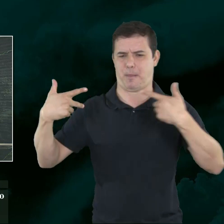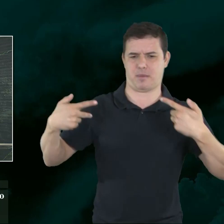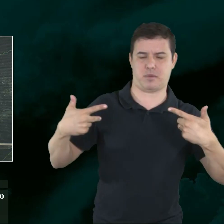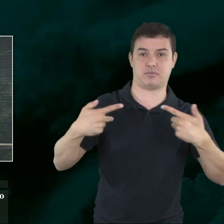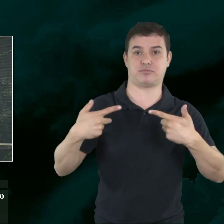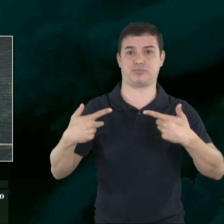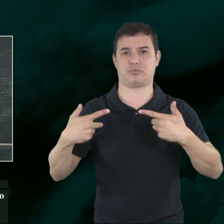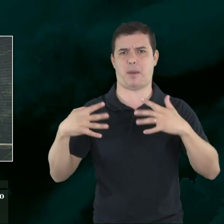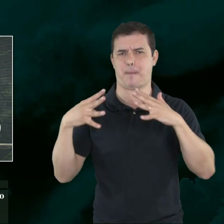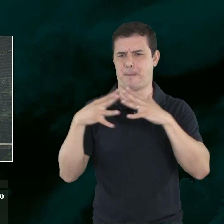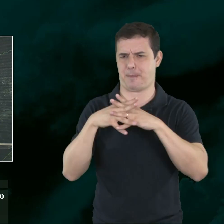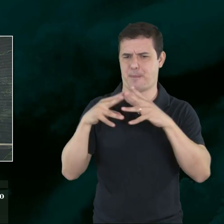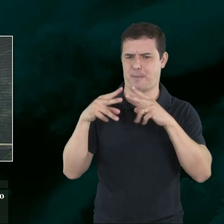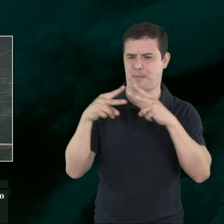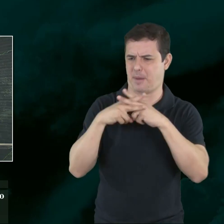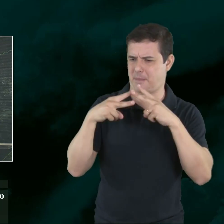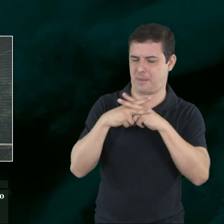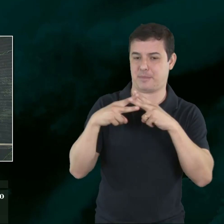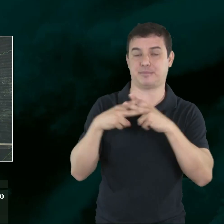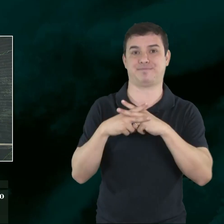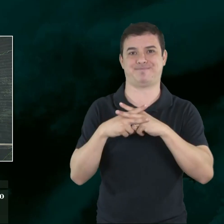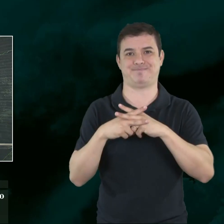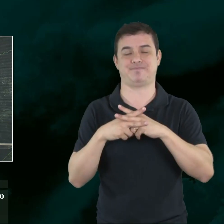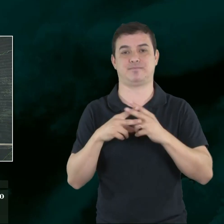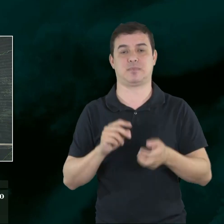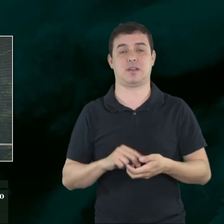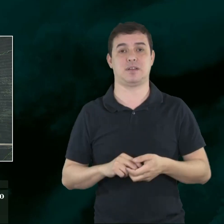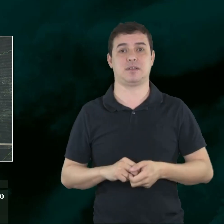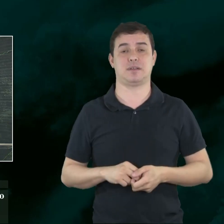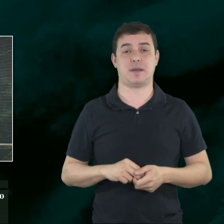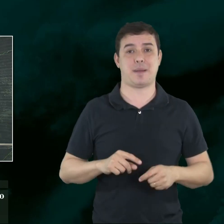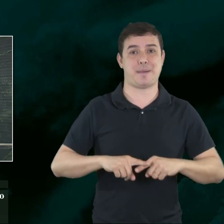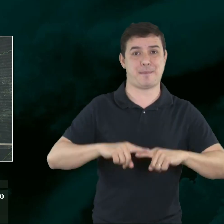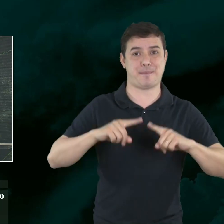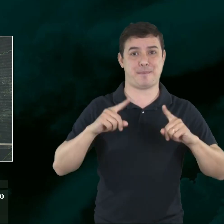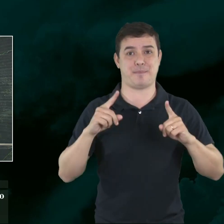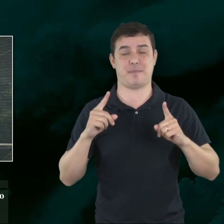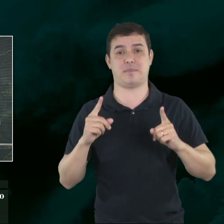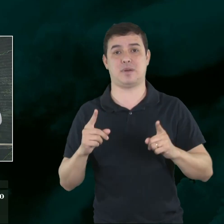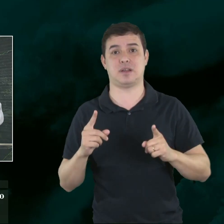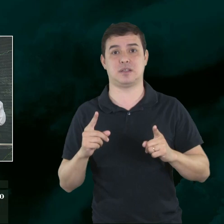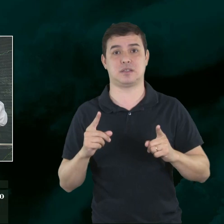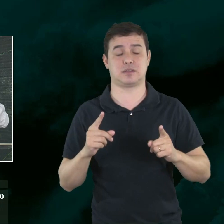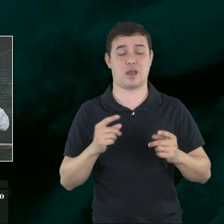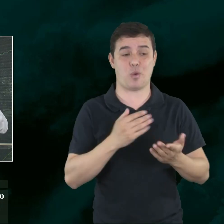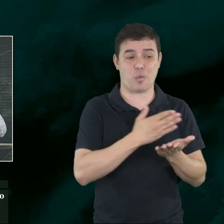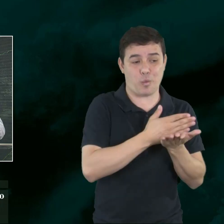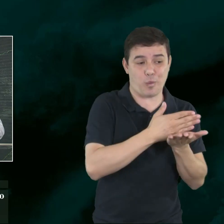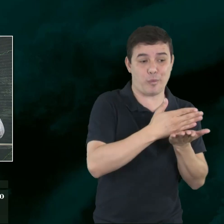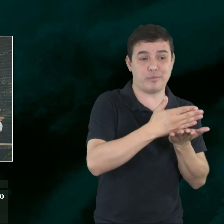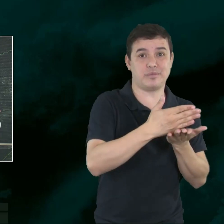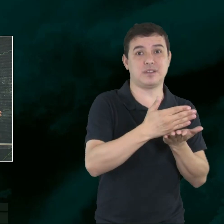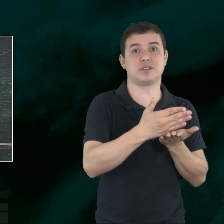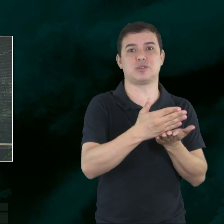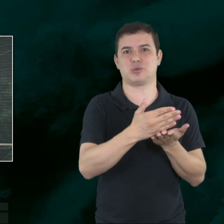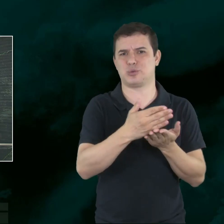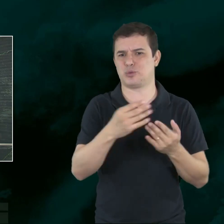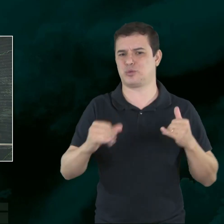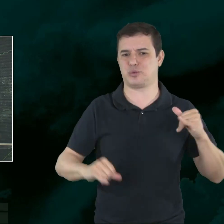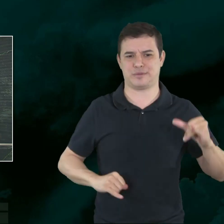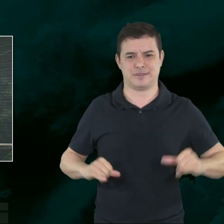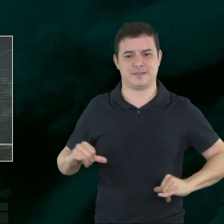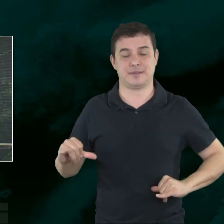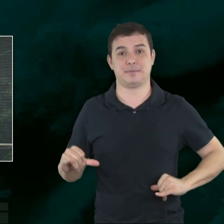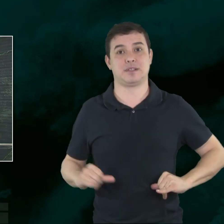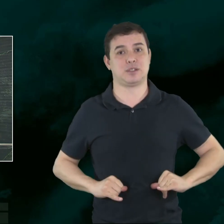né, e epidemias. Porém, tudo isto é o princípio das dores. Ainda não